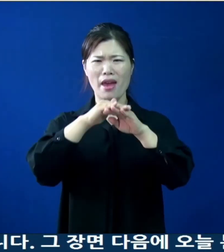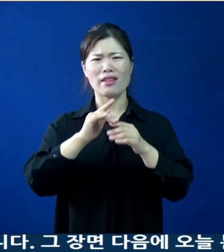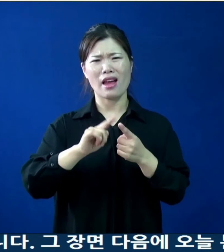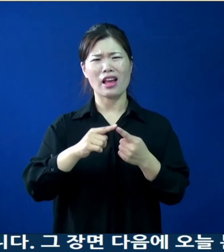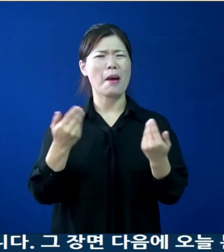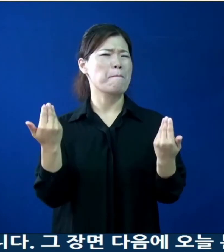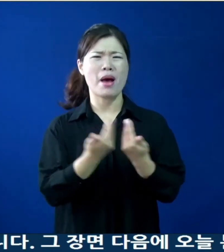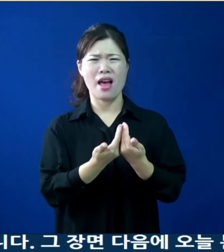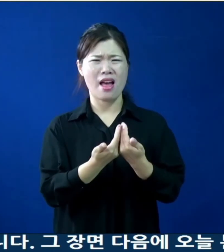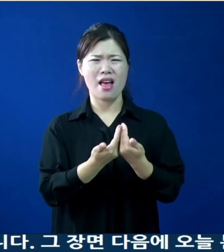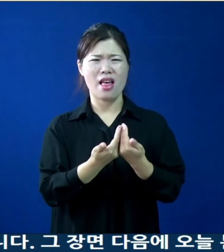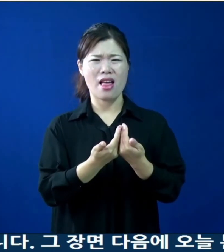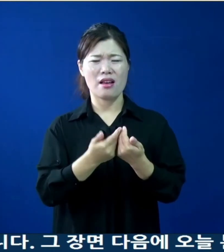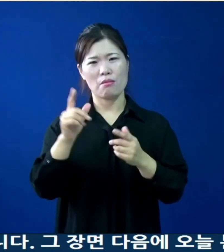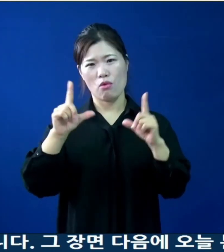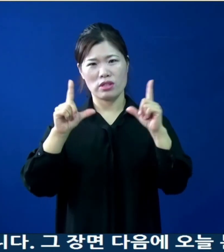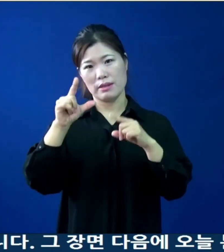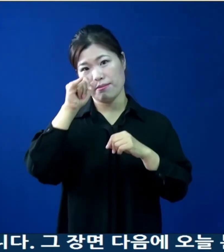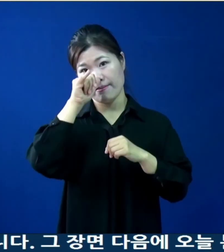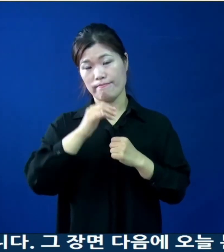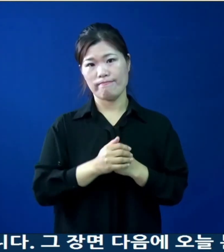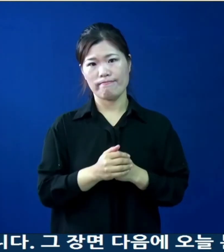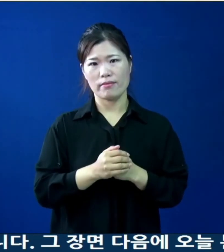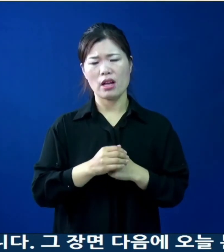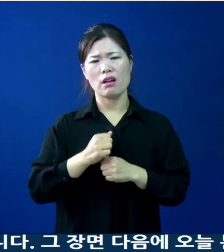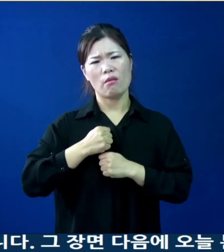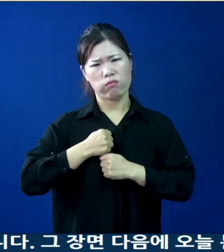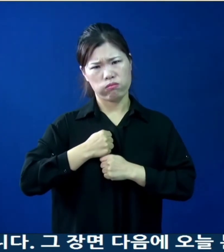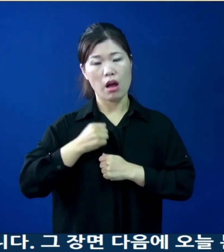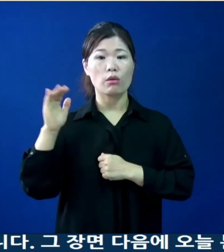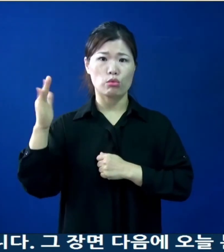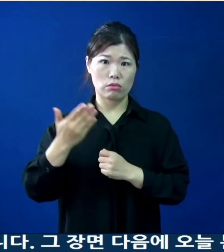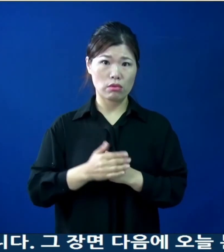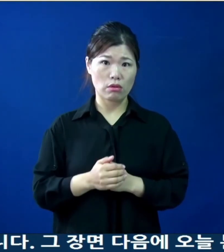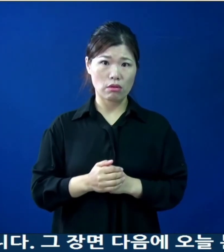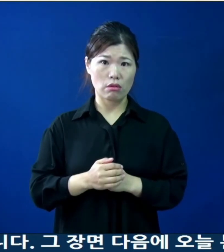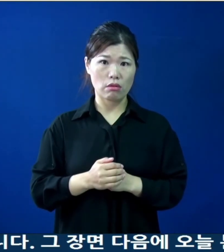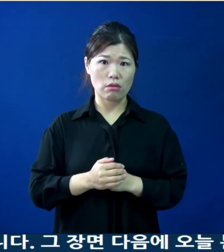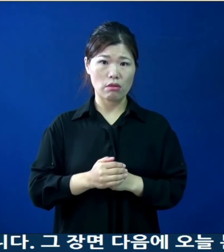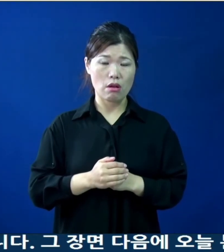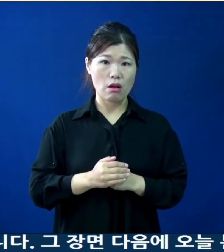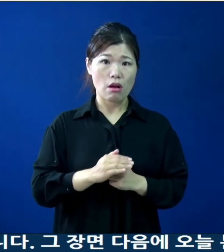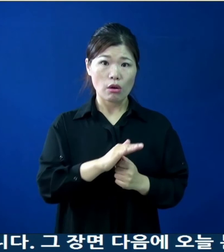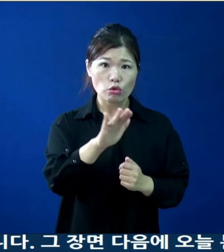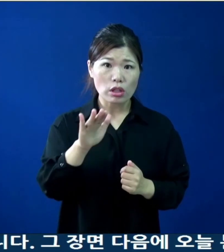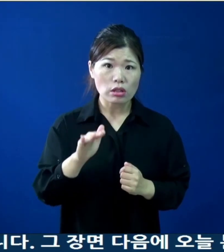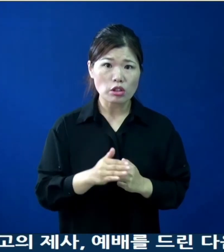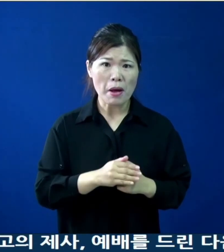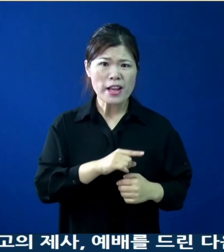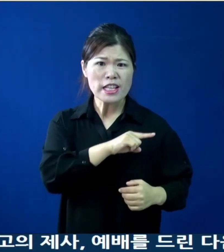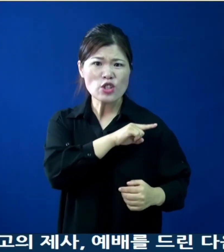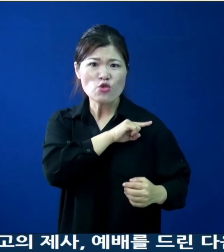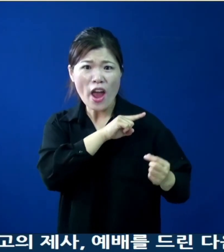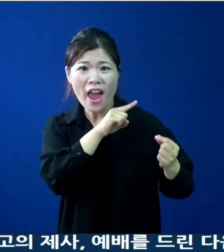모습이 나타납니다. 조심해야 됩니다. 우리는